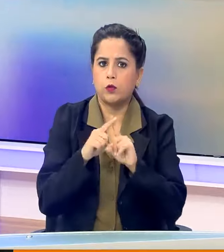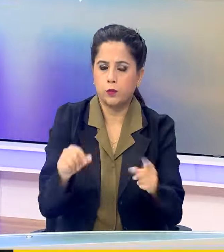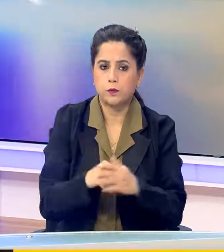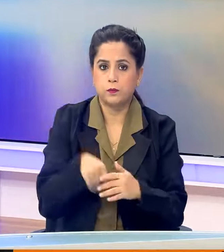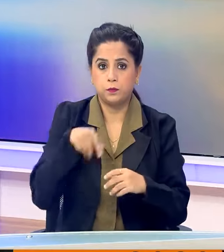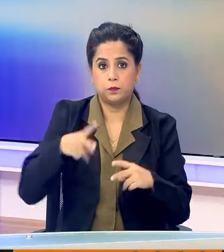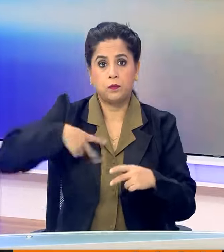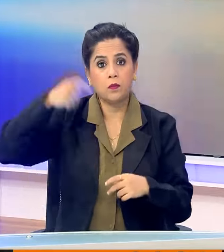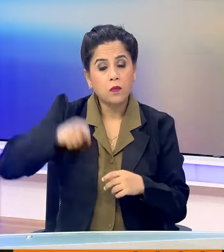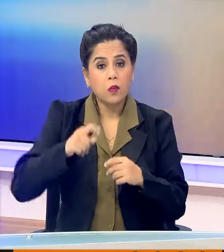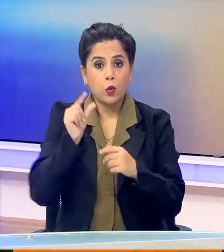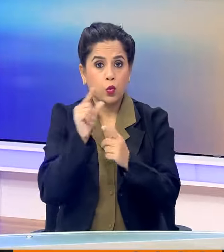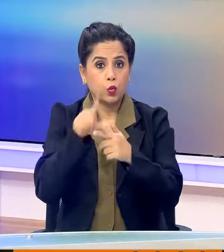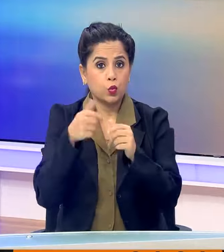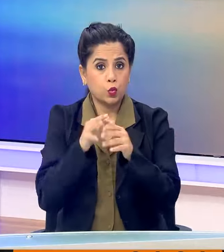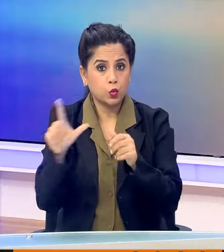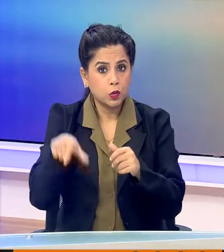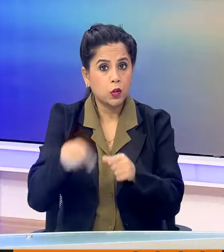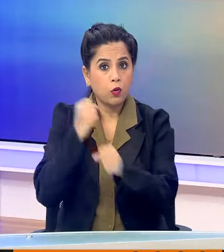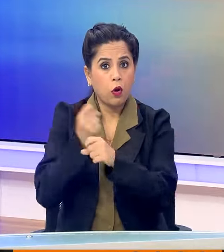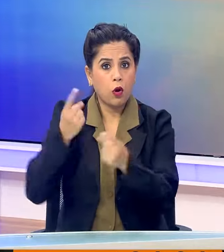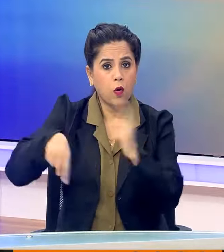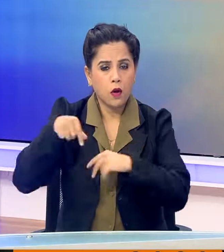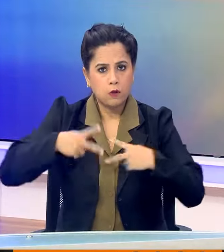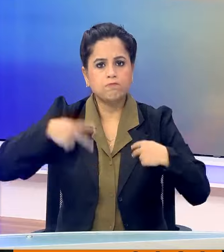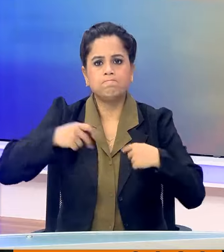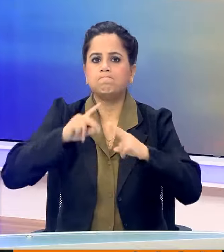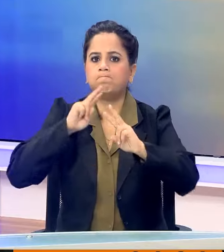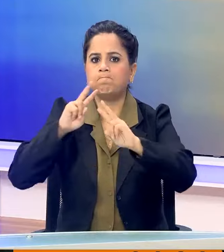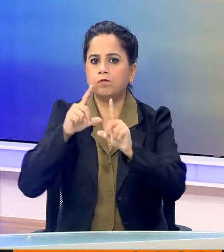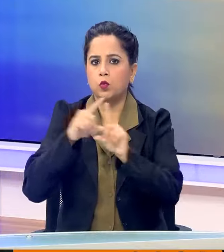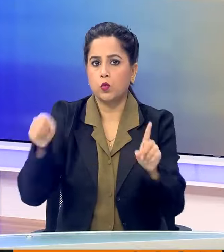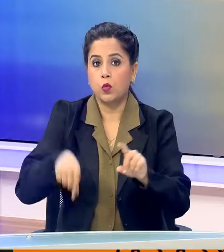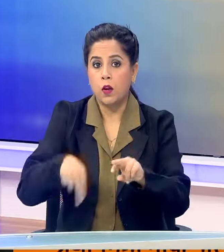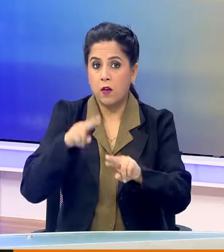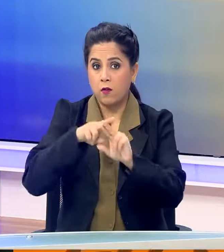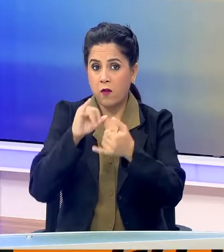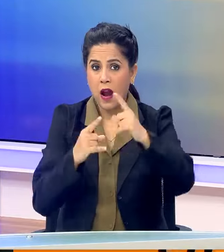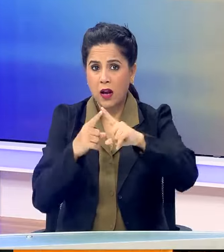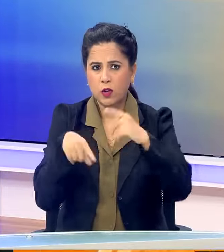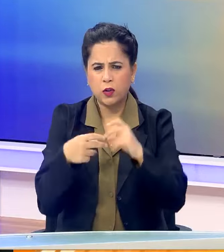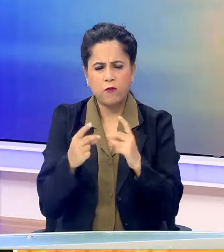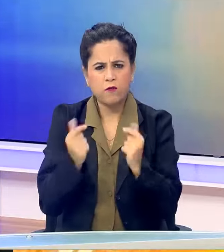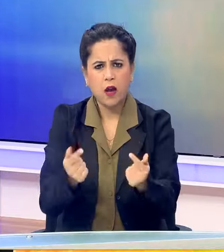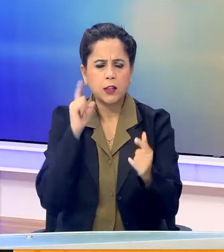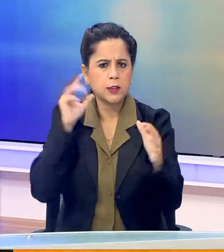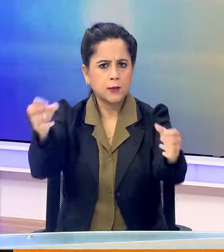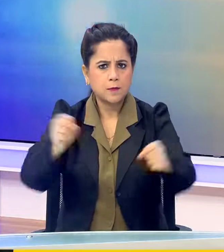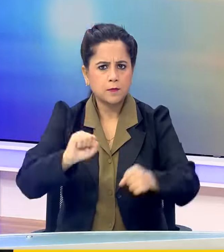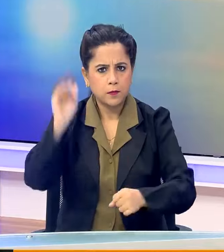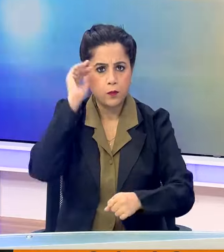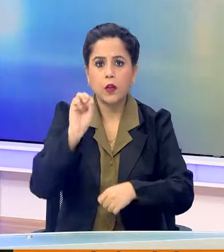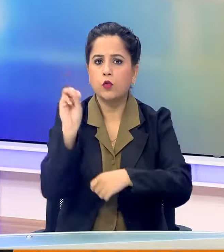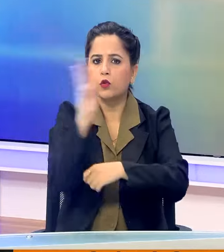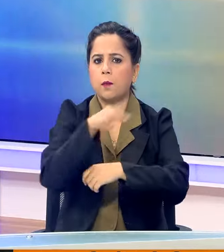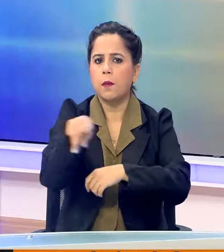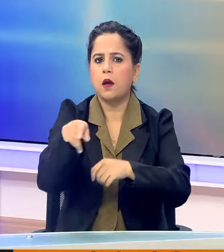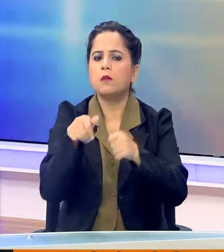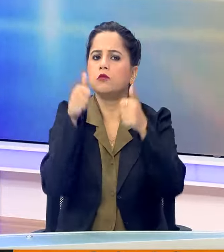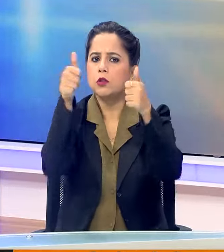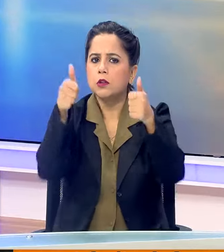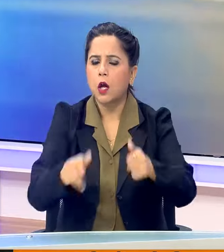वरिष्ठ वकील उज्जवल निकम सरकार की तरफ से मुकदमा लड़ेंगे फास्ट ट्रैक में इस केस की सुनवाई होगी जो 3 महीने में अपना फैसला